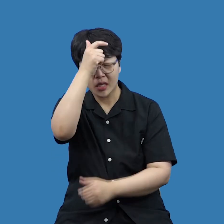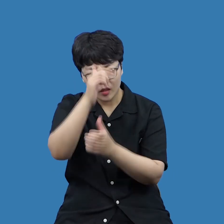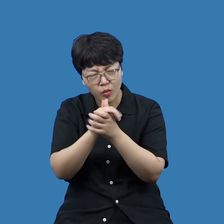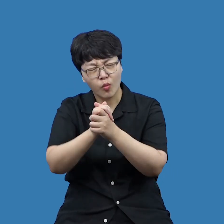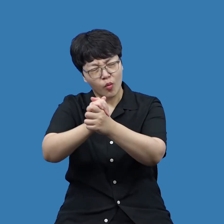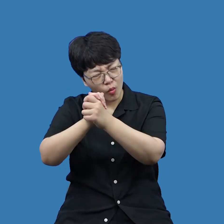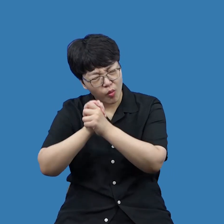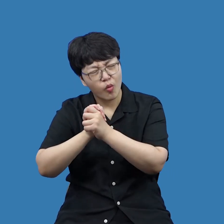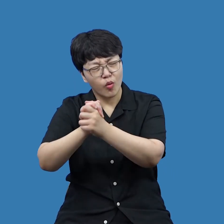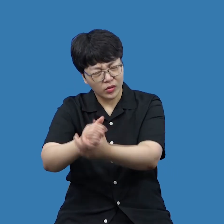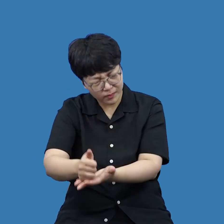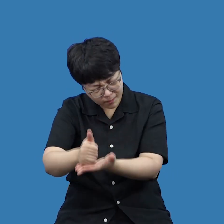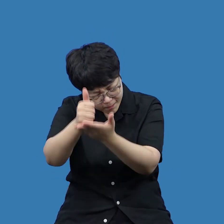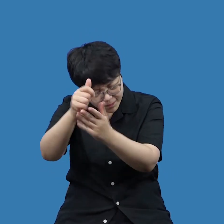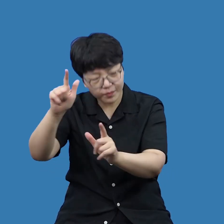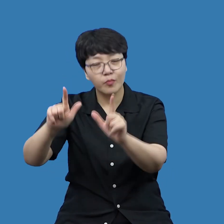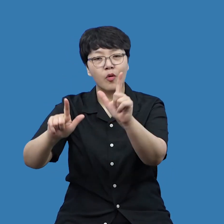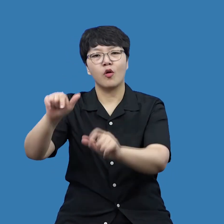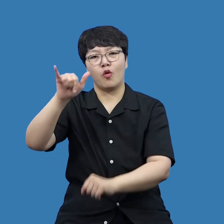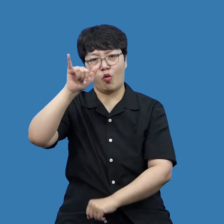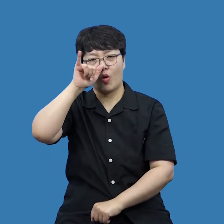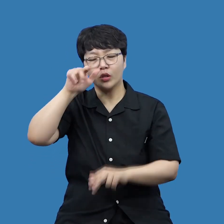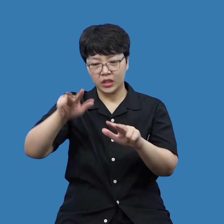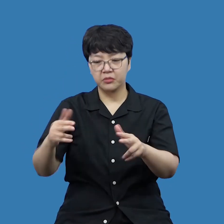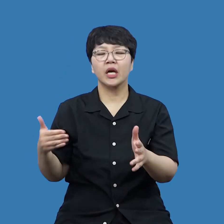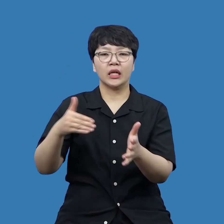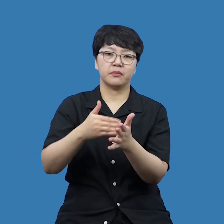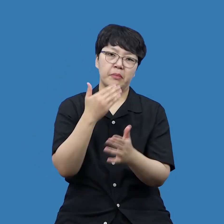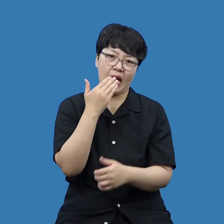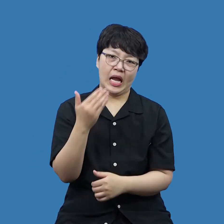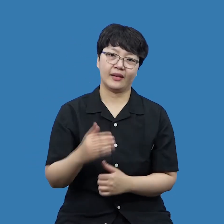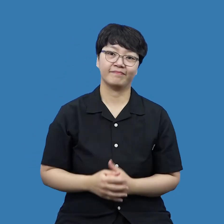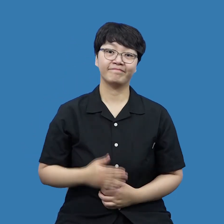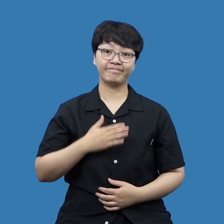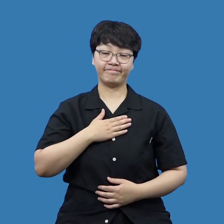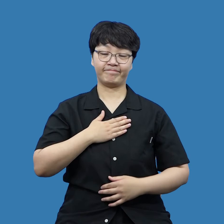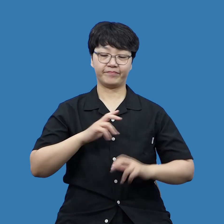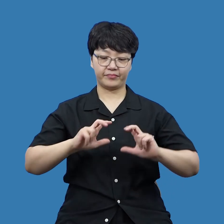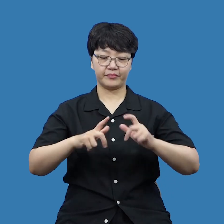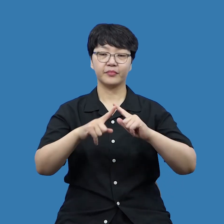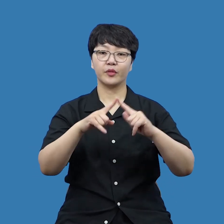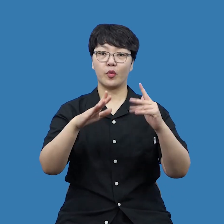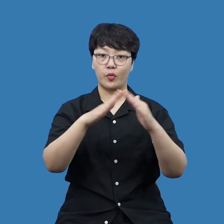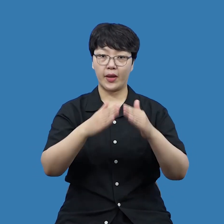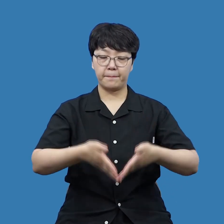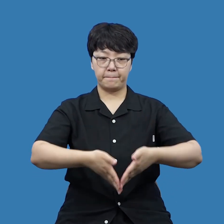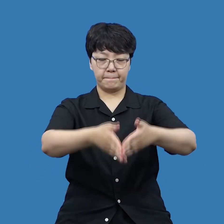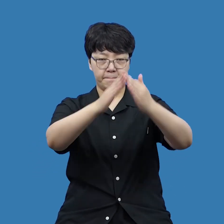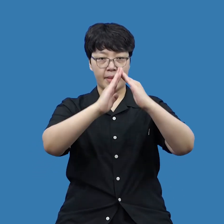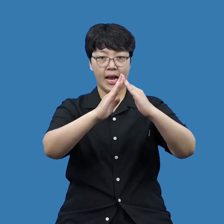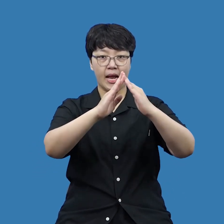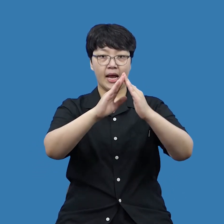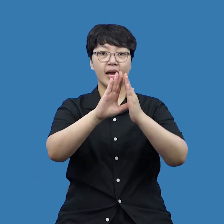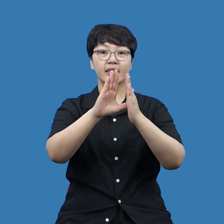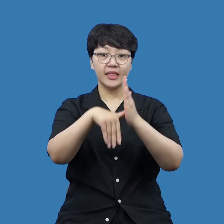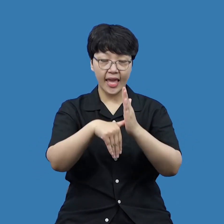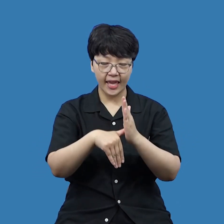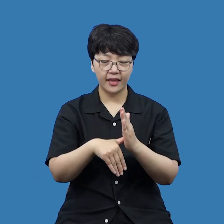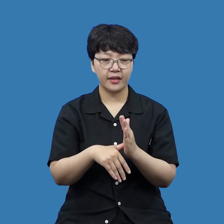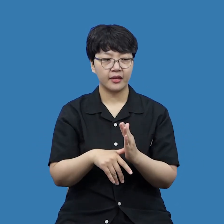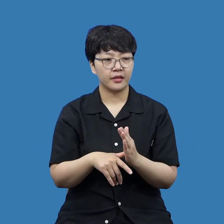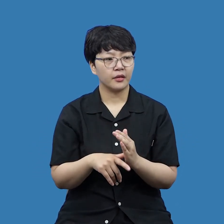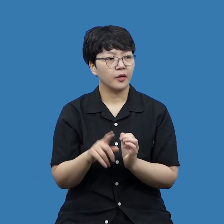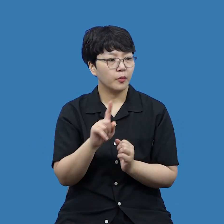진정한 청지기들입니다. 제가 지구촌 교회를 개척하면서 제일 처음 했던 첫 번째 사역이